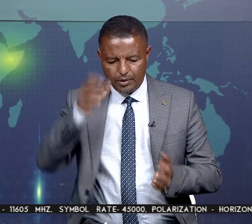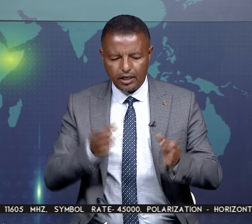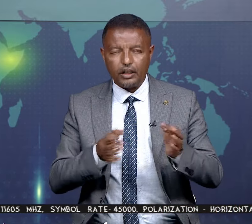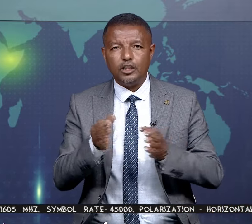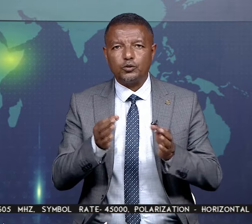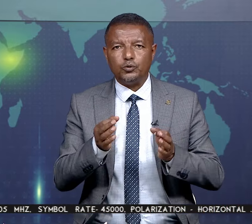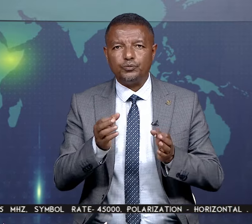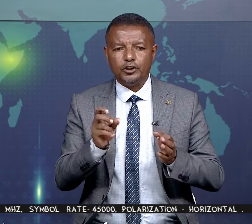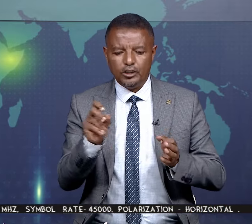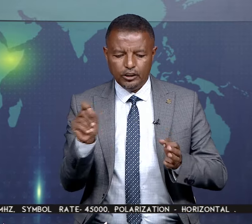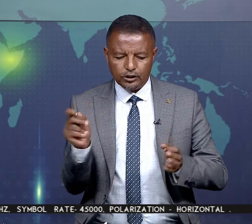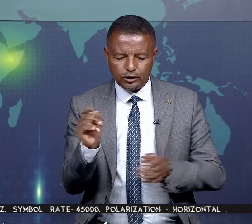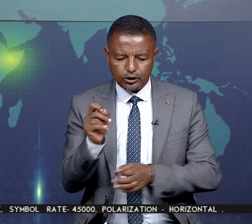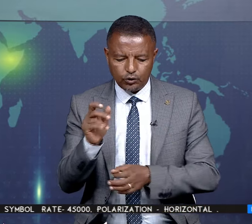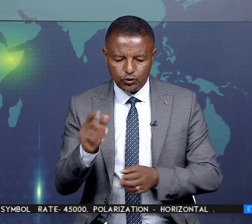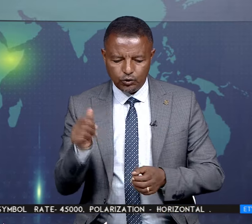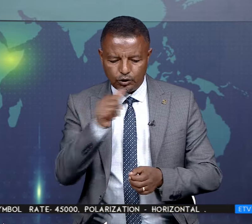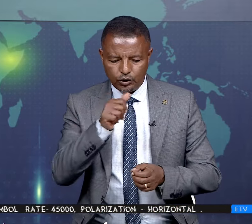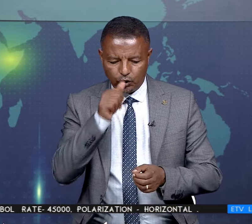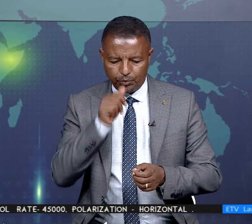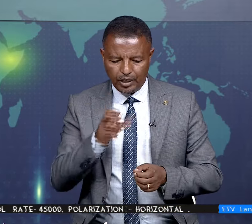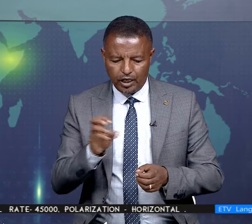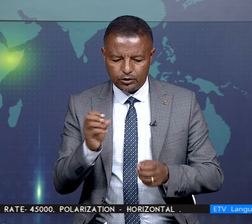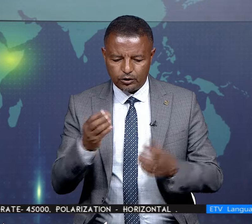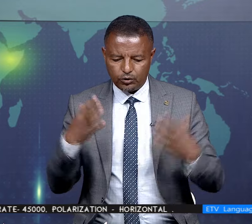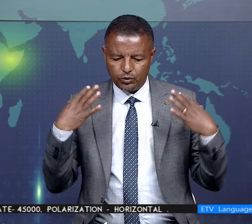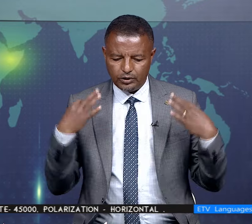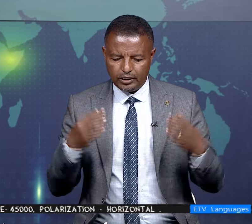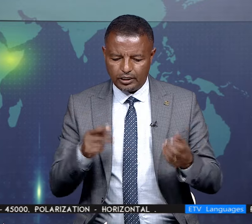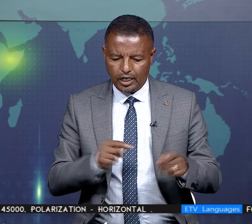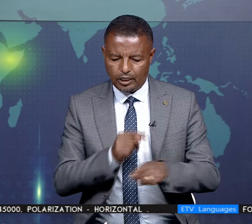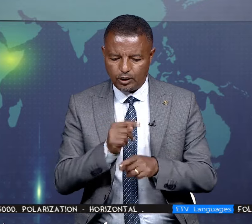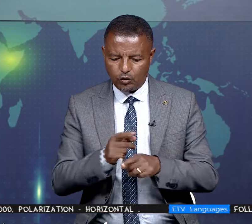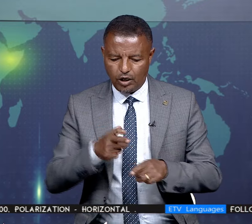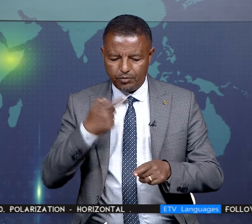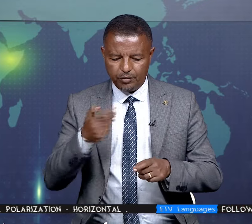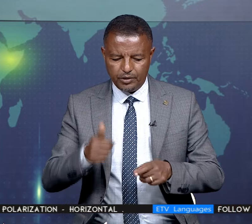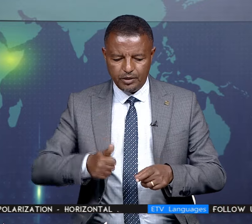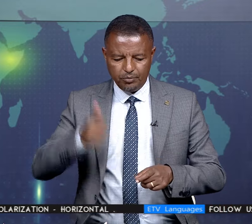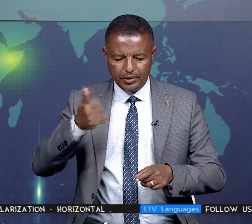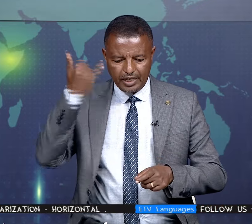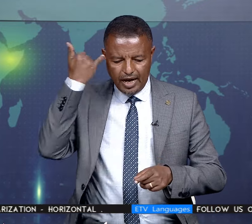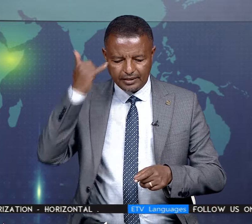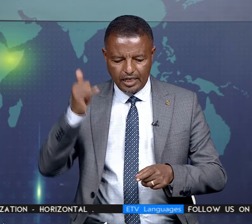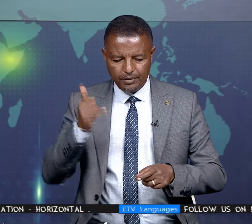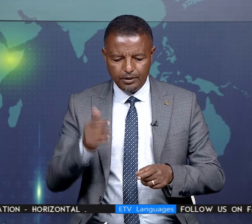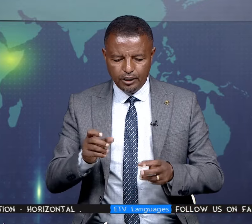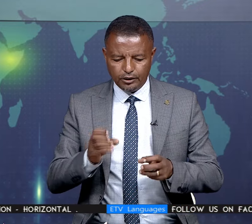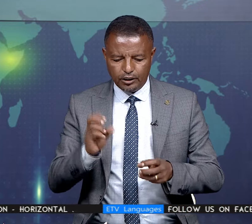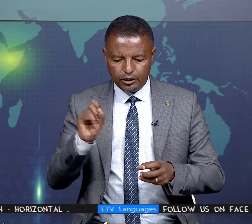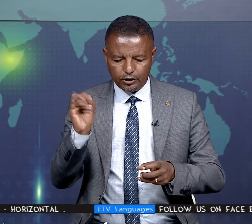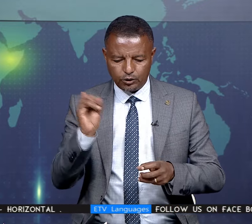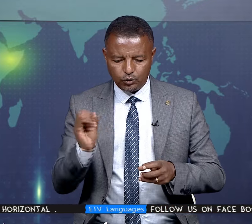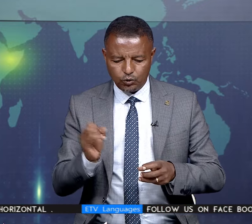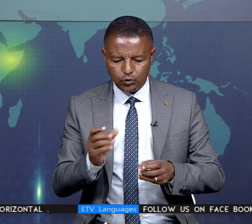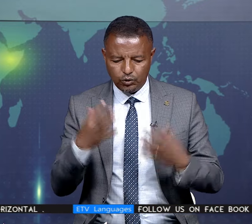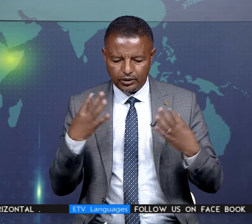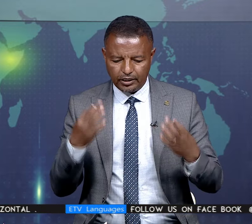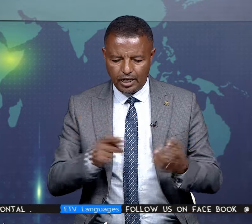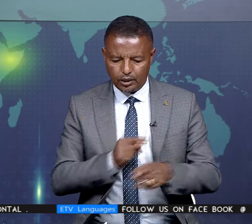ገለጹ። ጽዱ ኢትዮጵያ ጽዱ የጤና ተቋም በሚል መሪ ሀሳብ የጽዱ ጤና